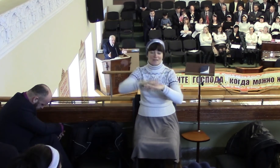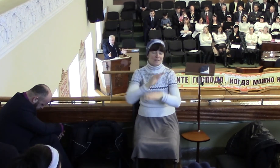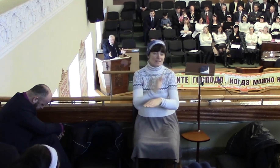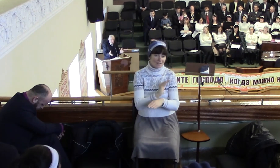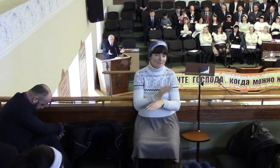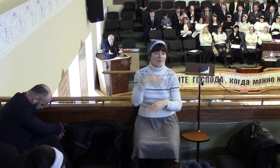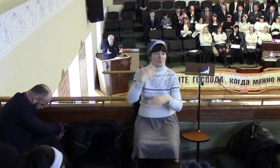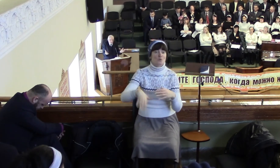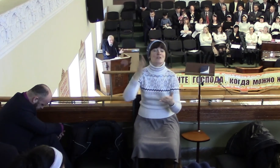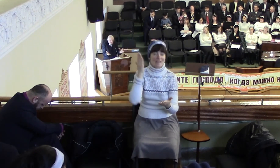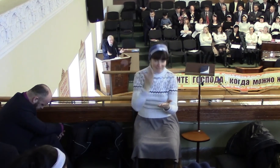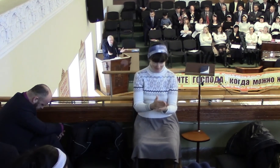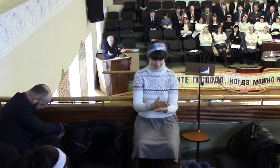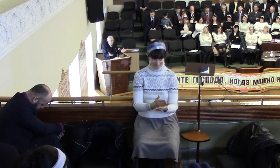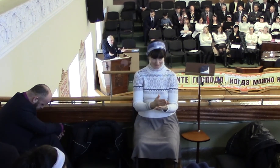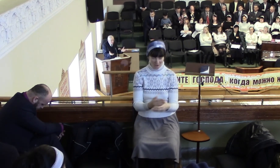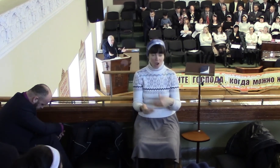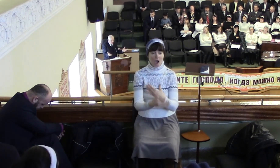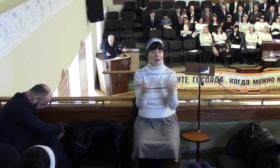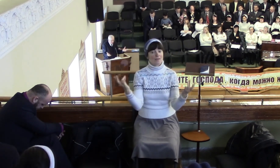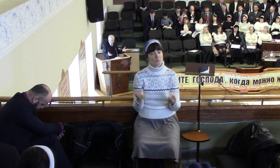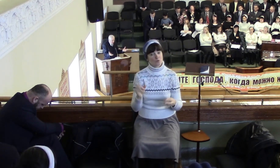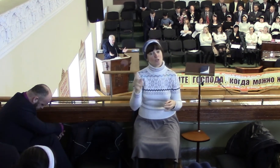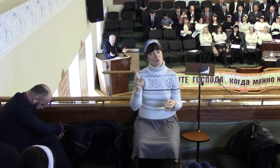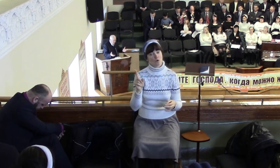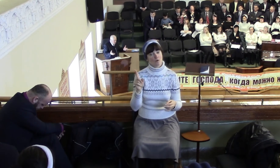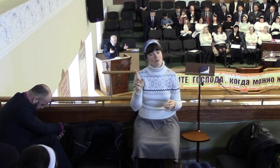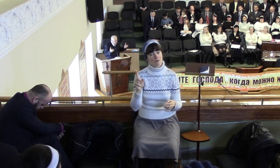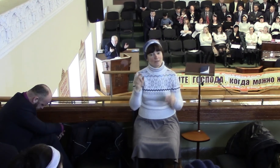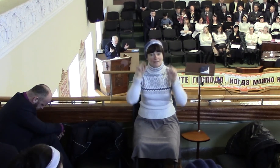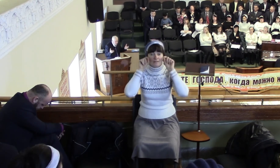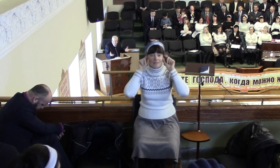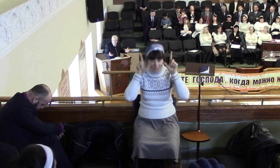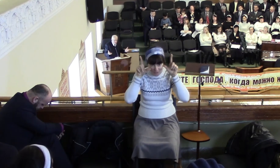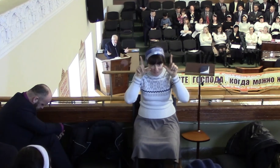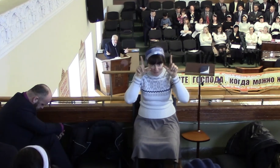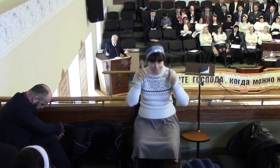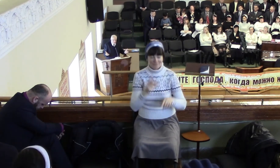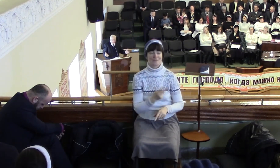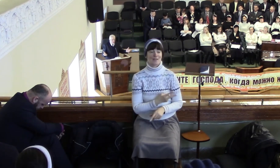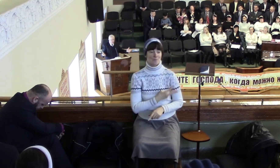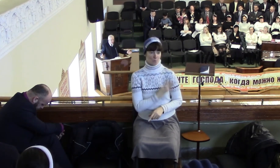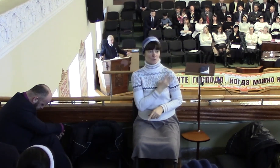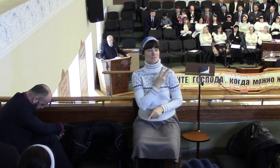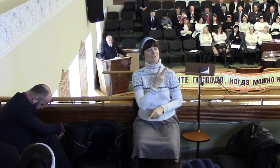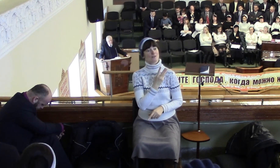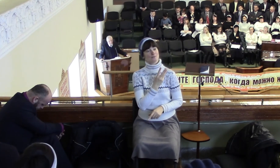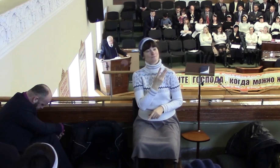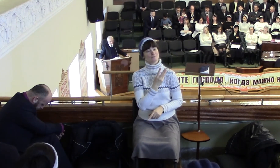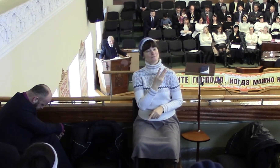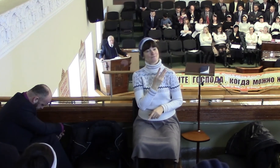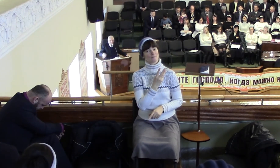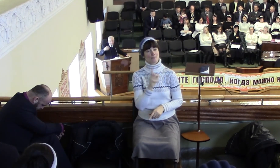Христе. Нам нужно единственное трезвиться и бодрствовать. Нам нужно не давать ему места, пишет апостол Павел в